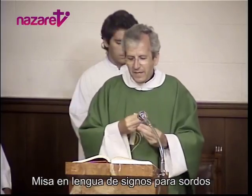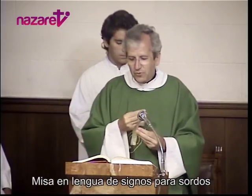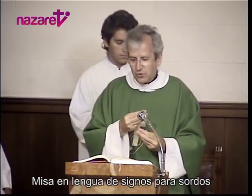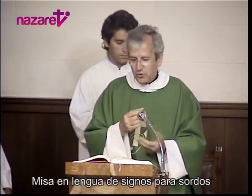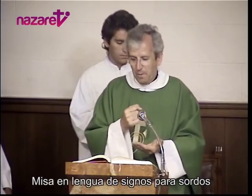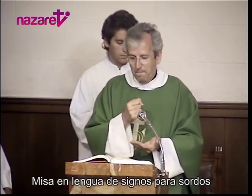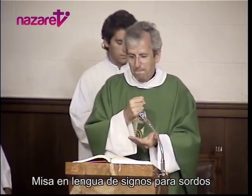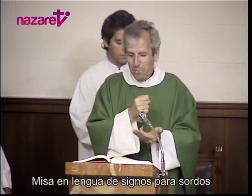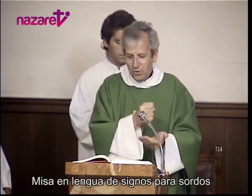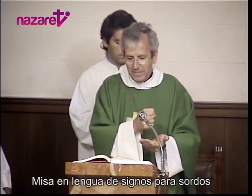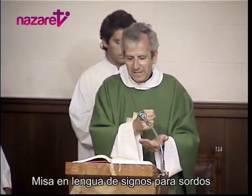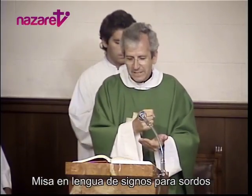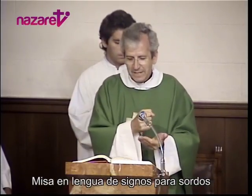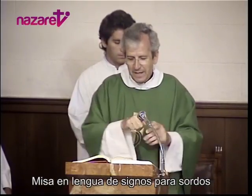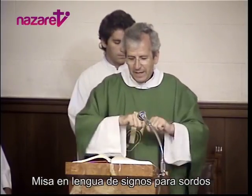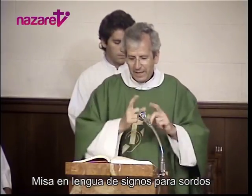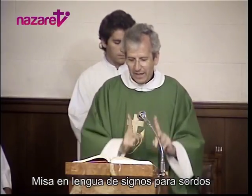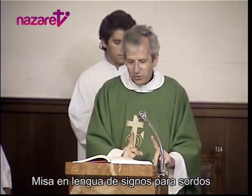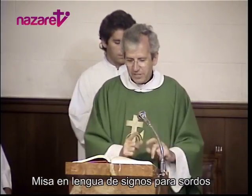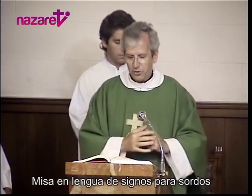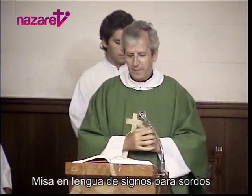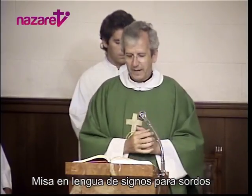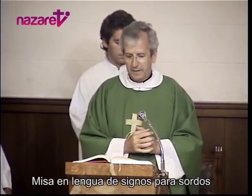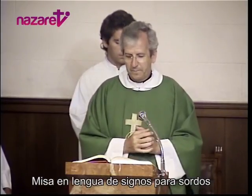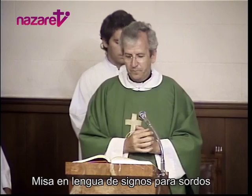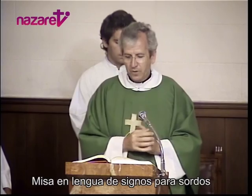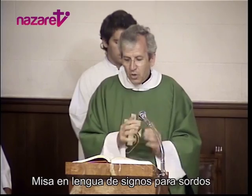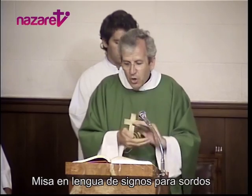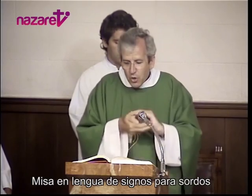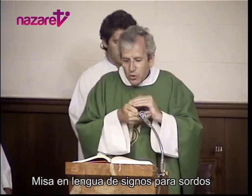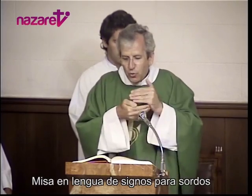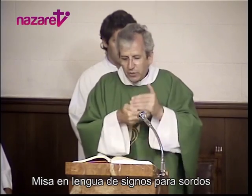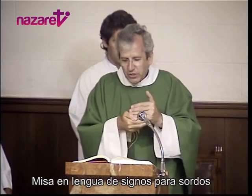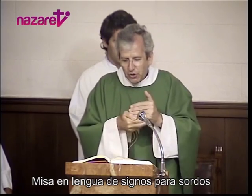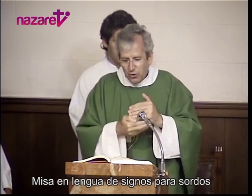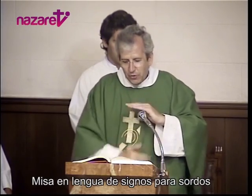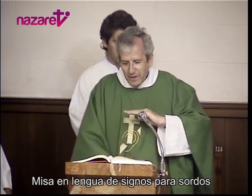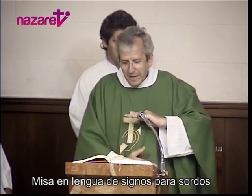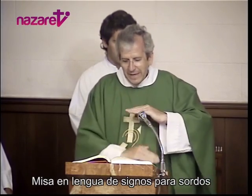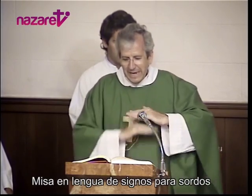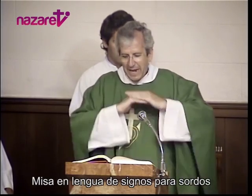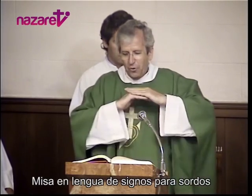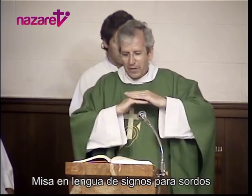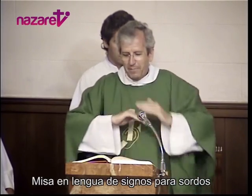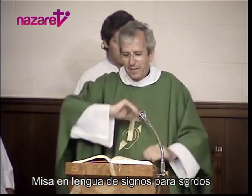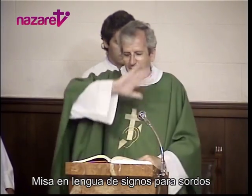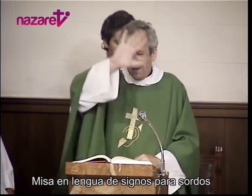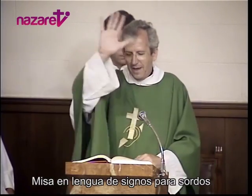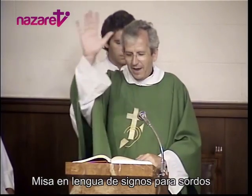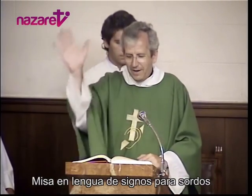Haceos bolsas que no se estropeen, y un tesoro inagotable en el